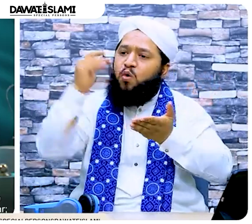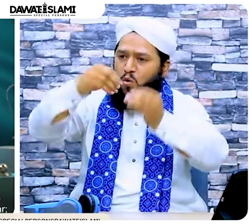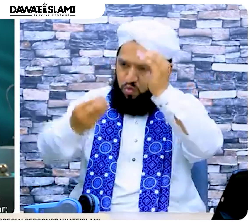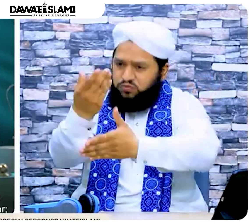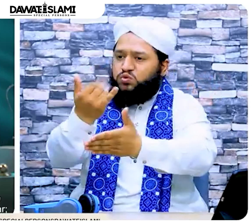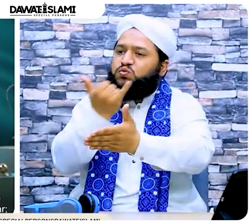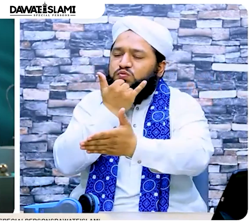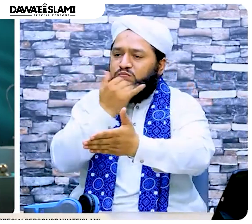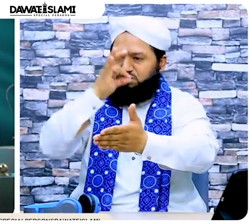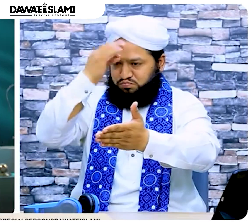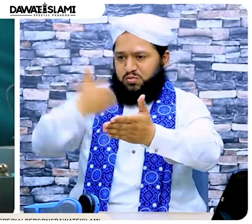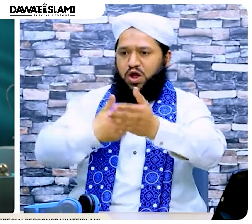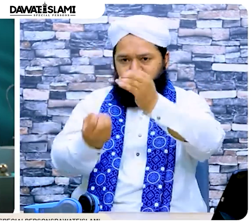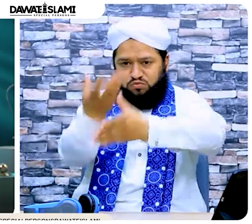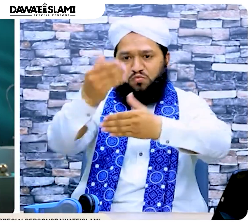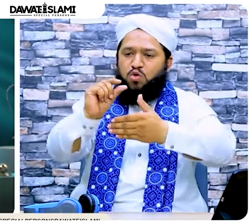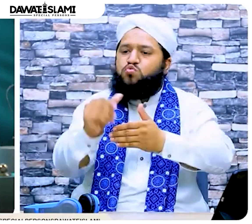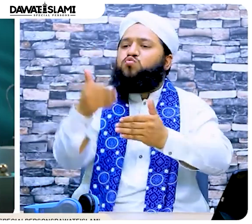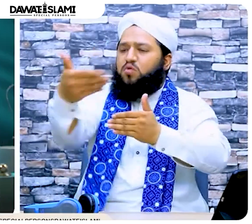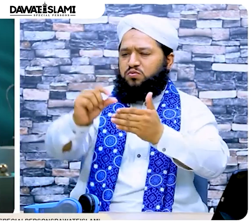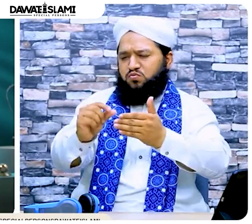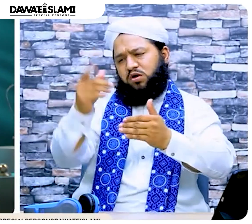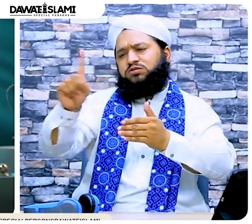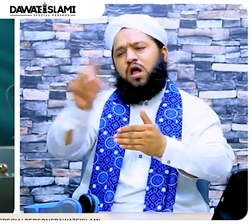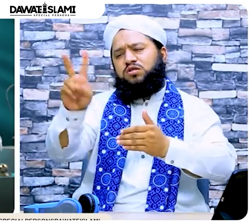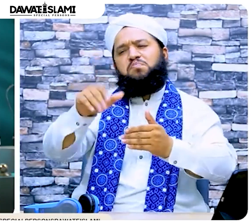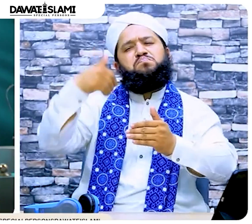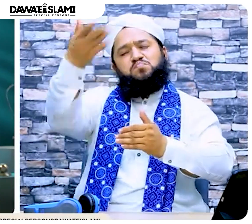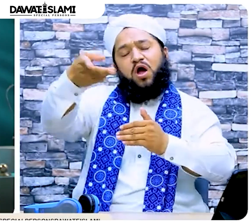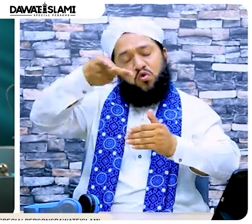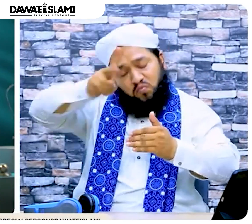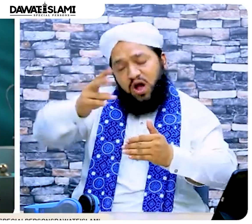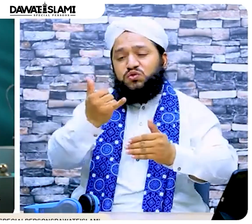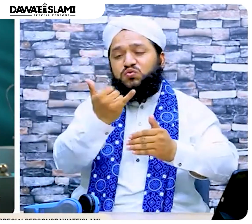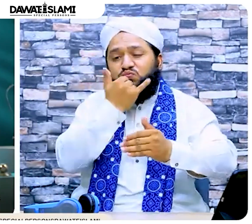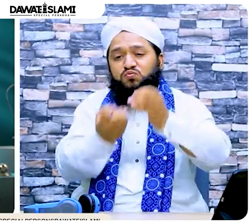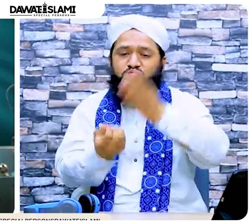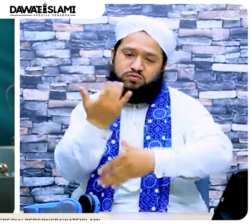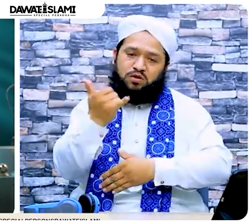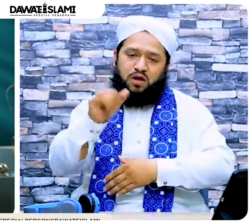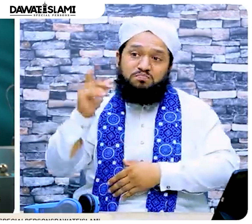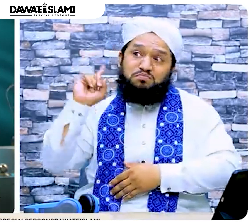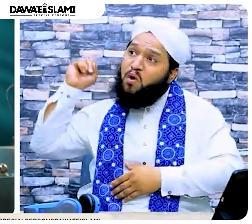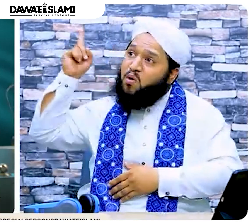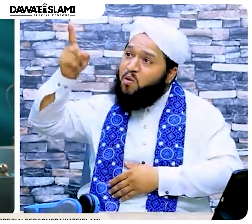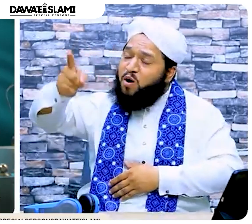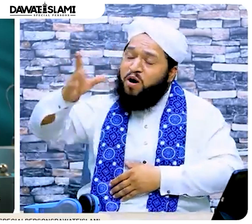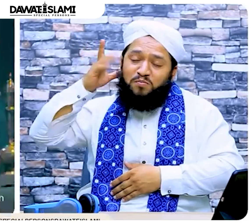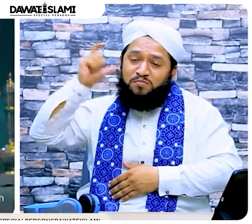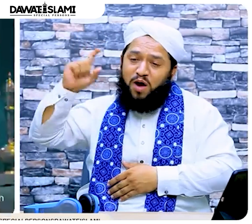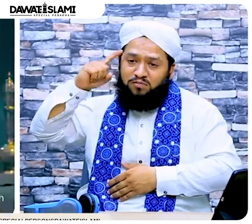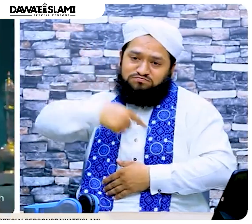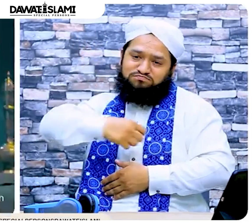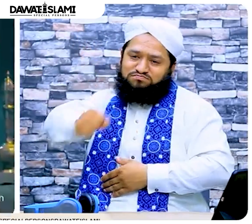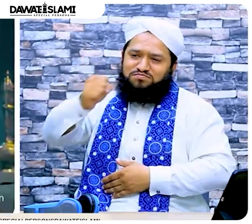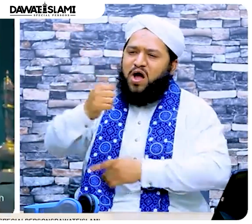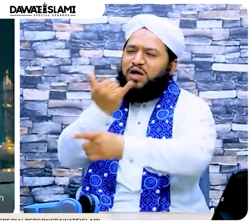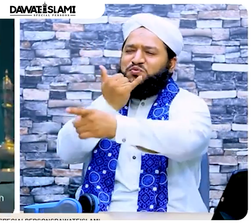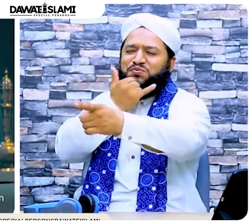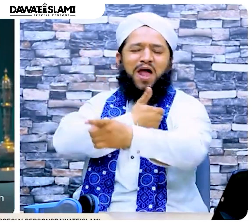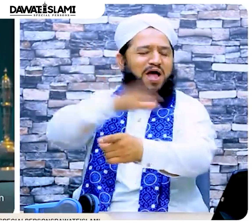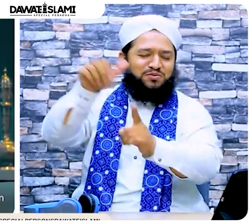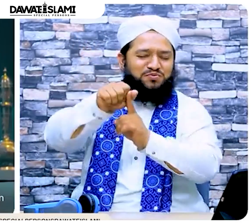پر دھمکیاں دی اور پھر کہا کہ وہی آ گئی ہے، ہم نے تیرا نکاح اس سے کر دیا ہے، اور یہ کہ اس کا نکاح اگر تو دوسری جگہ کرے گی تو